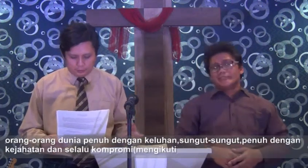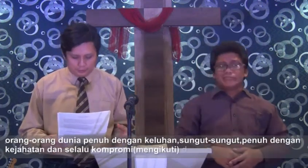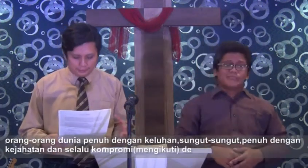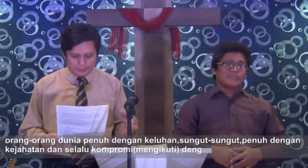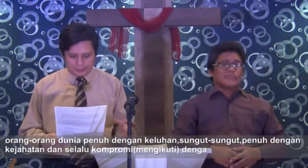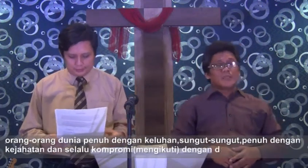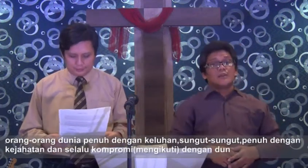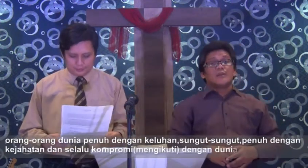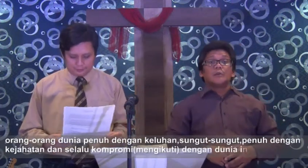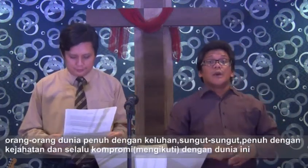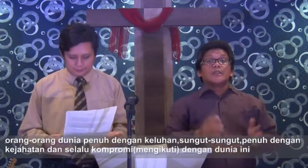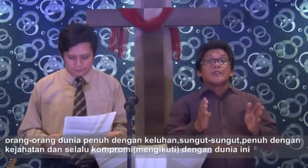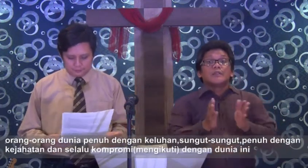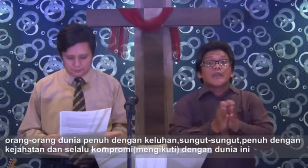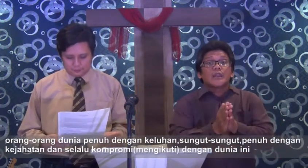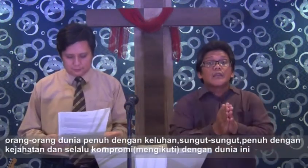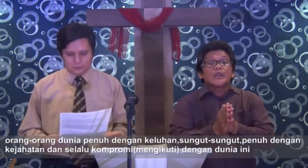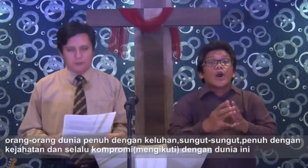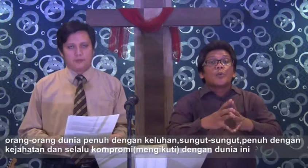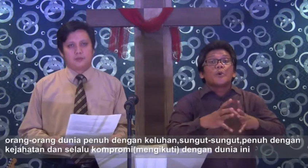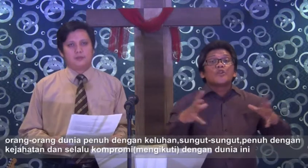dan penuh dengan kejahatan,